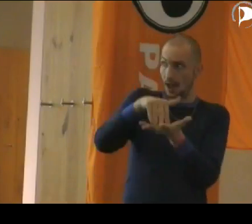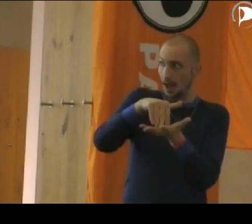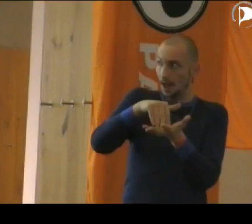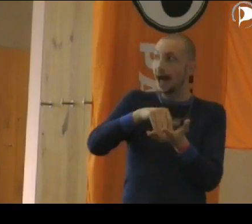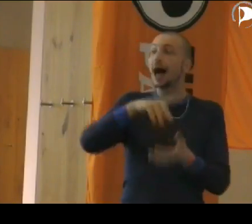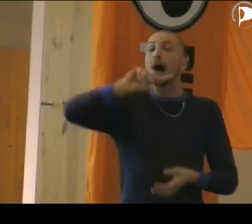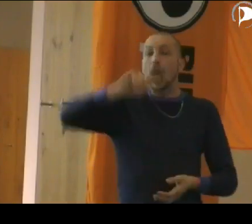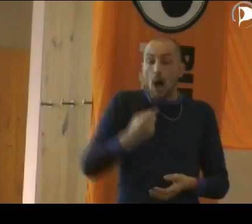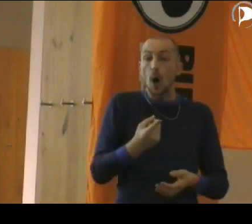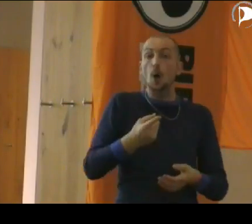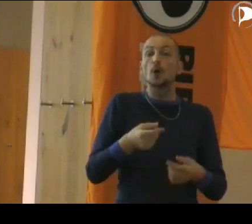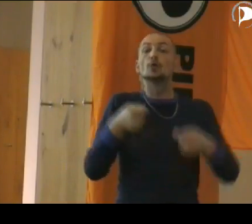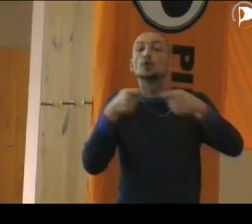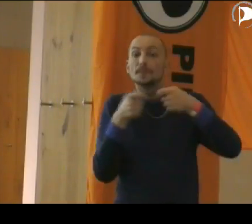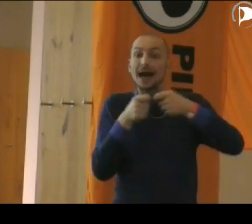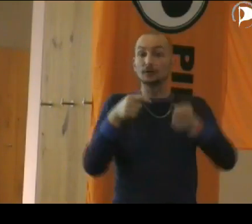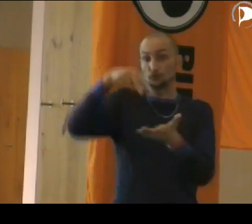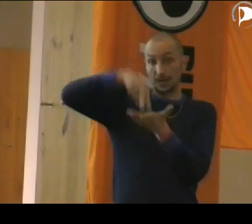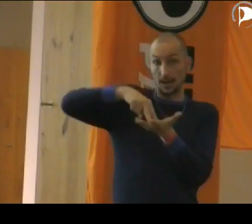eine anlaufstelle für frauen